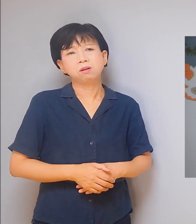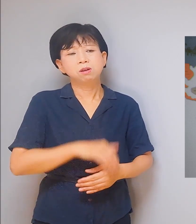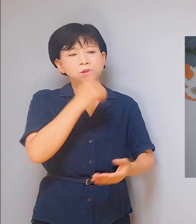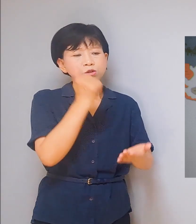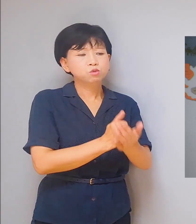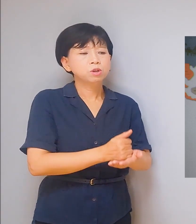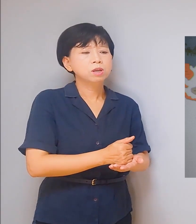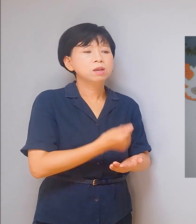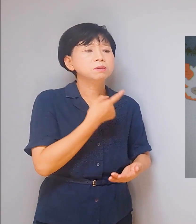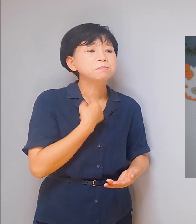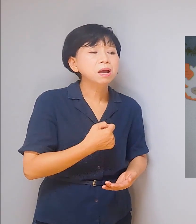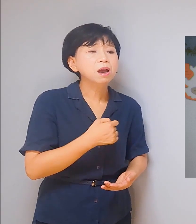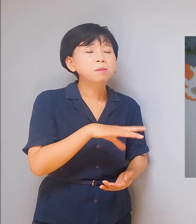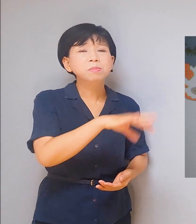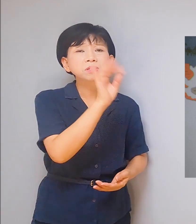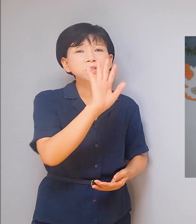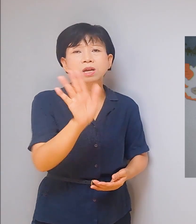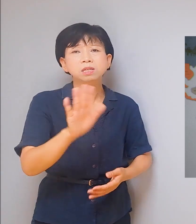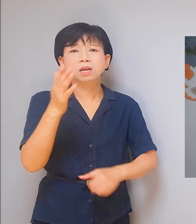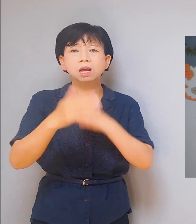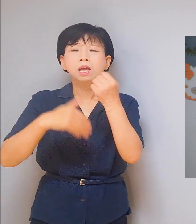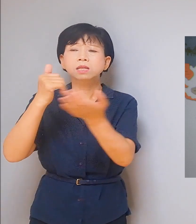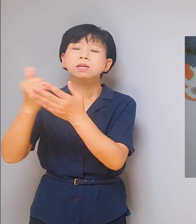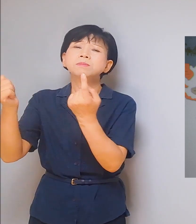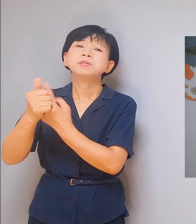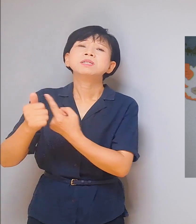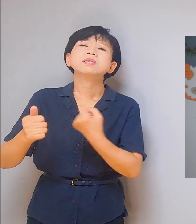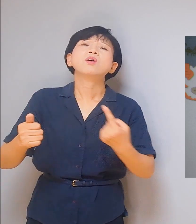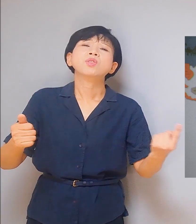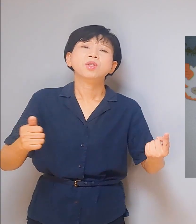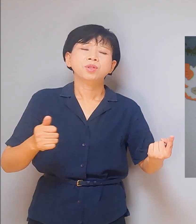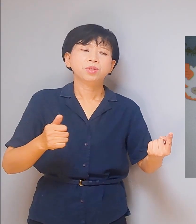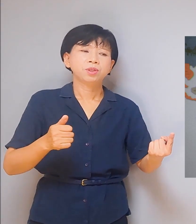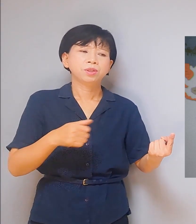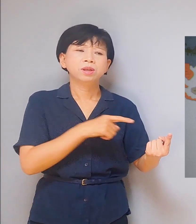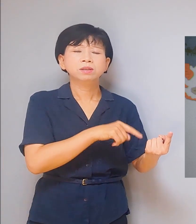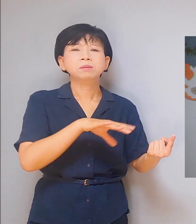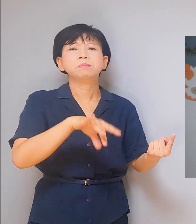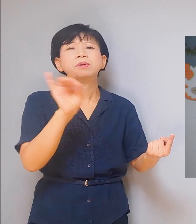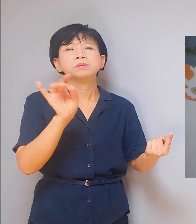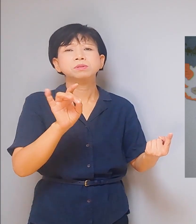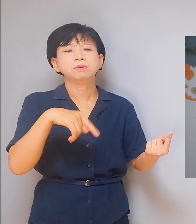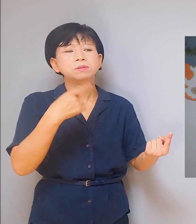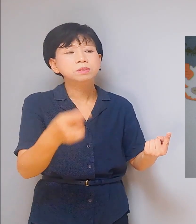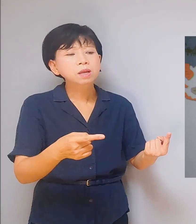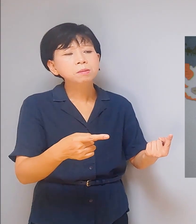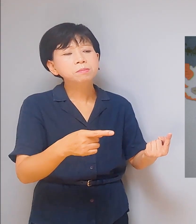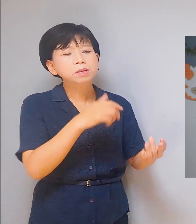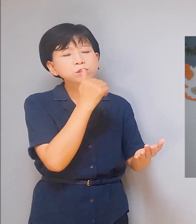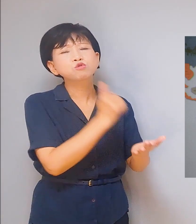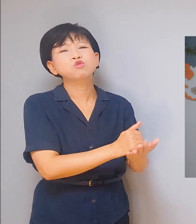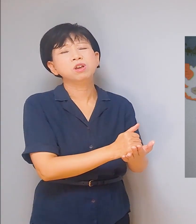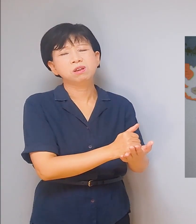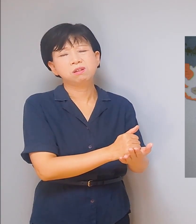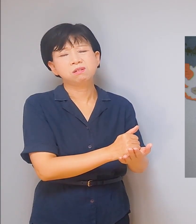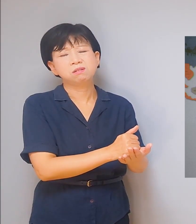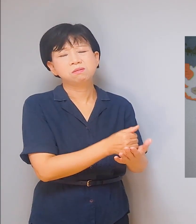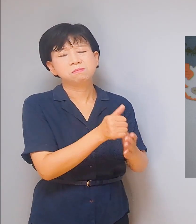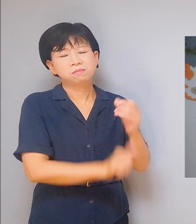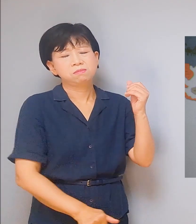죄인이 아니고 이미 우리는 하나님을 떠난 죄인이었던 겁니다. 그 다음에 찾아오는 게 뭘까요? 여러분 이